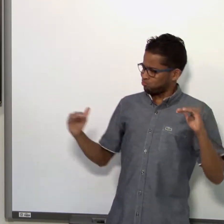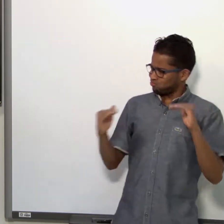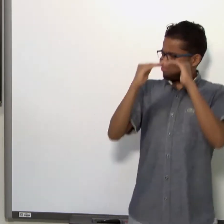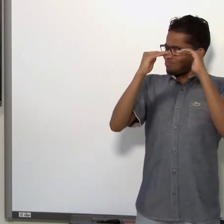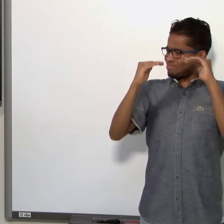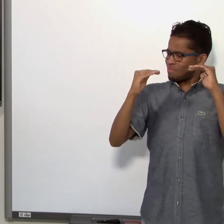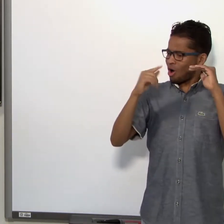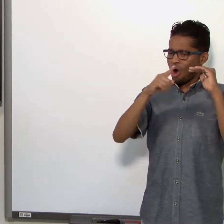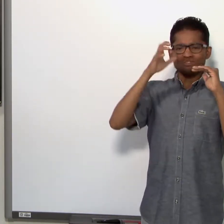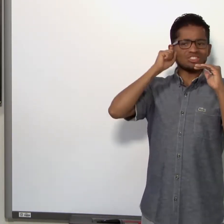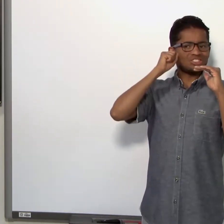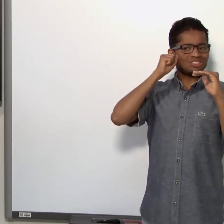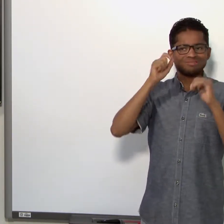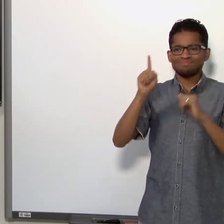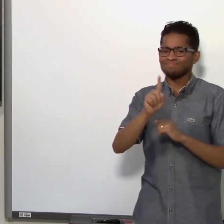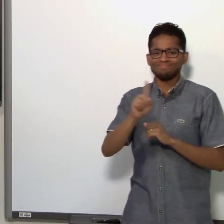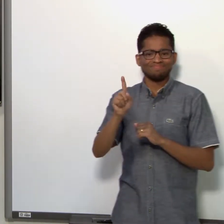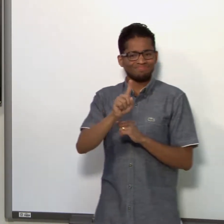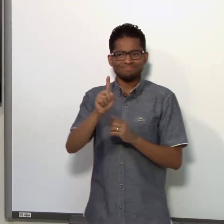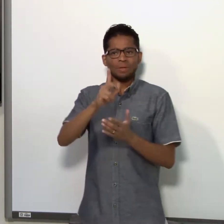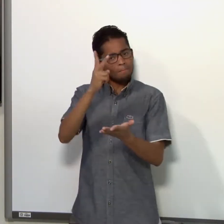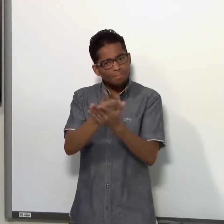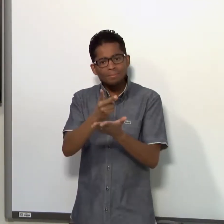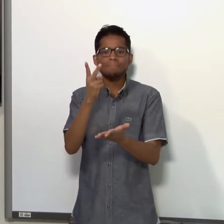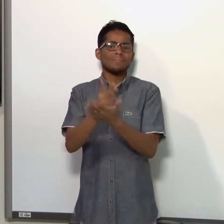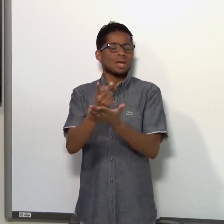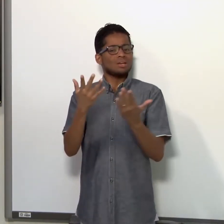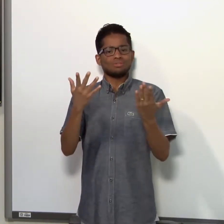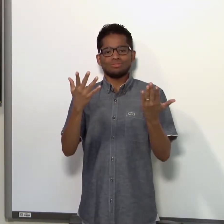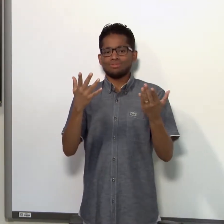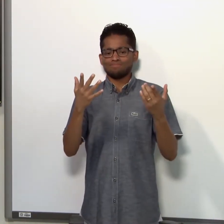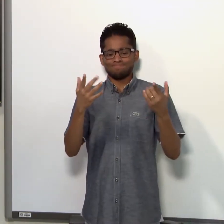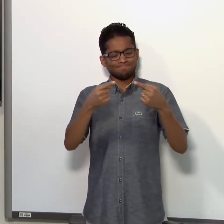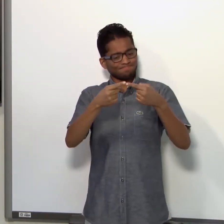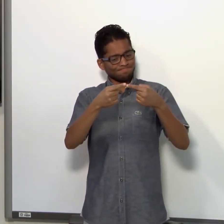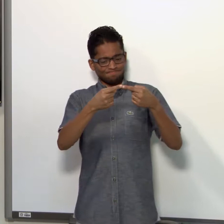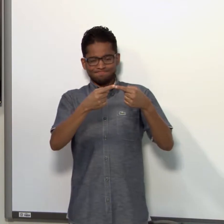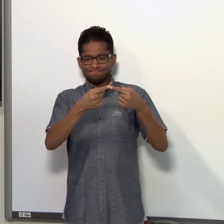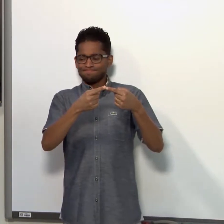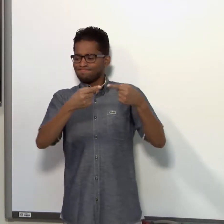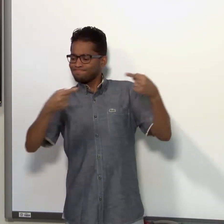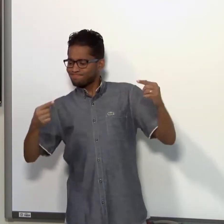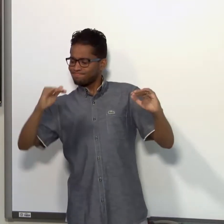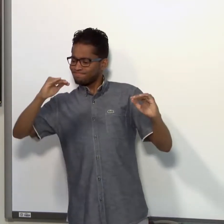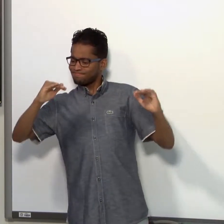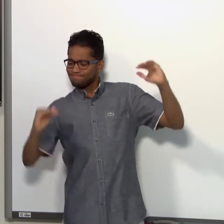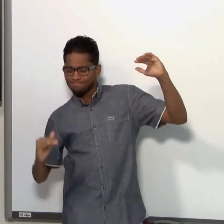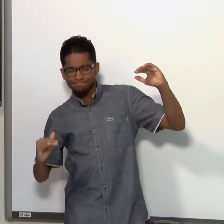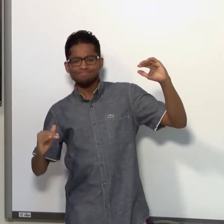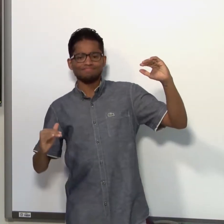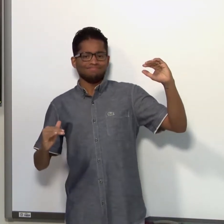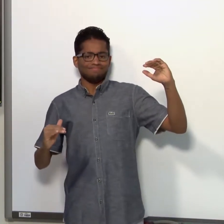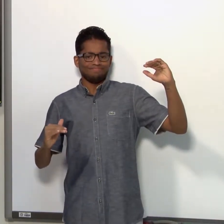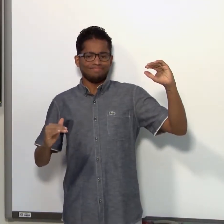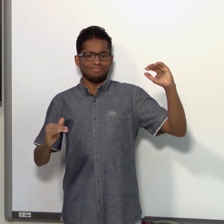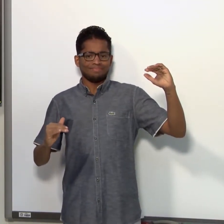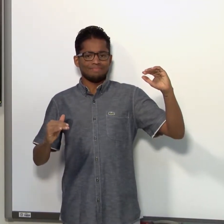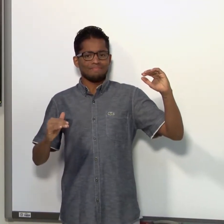Porém, o surdo, ele ainda não é considerado igual ao ouvinte. Há uma distorção ainda. O